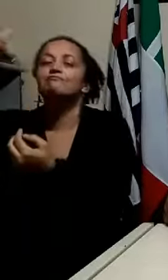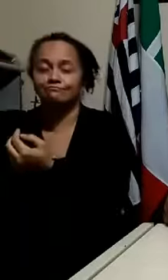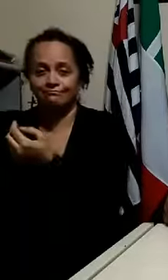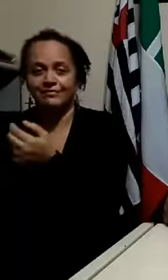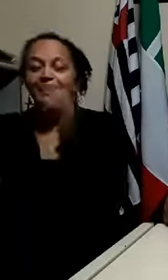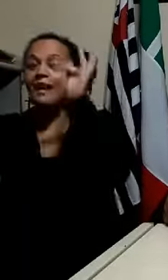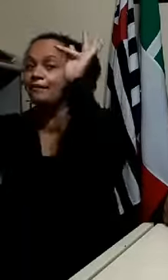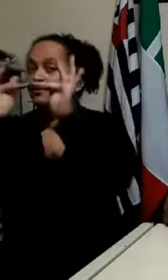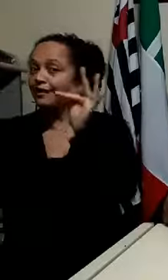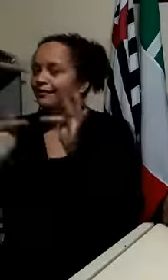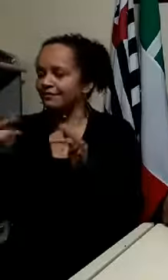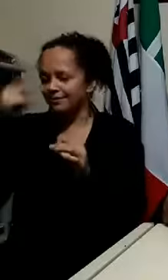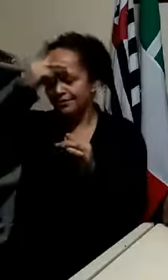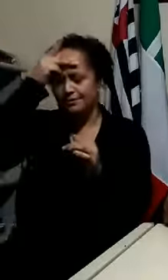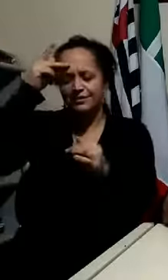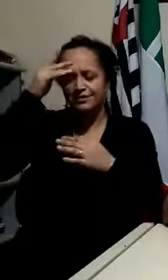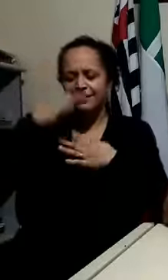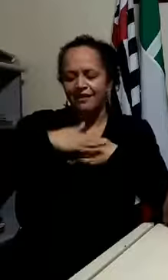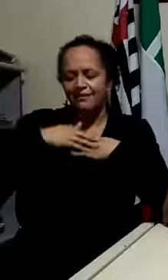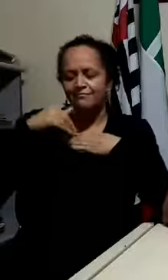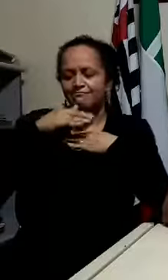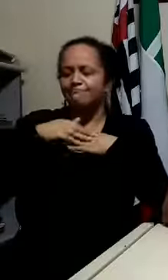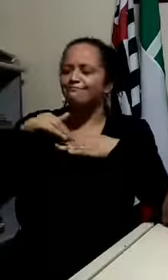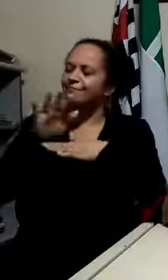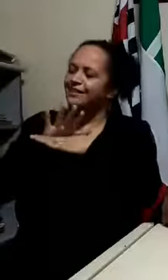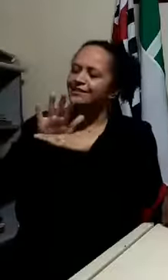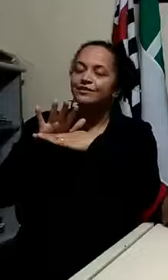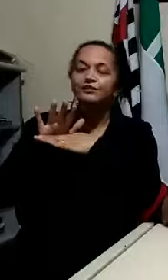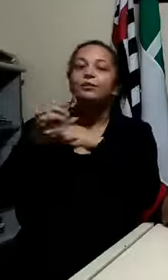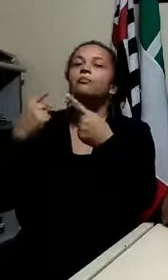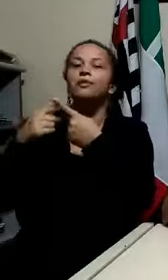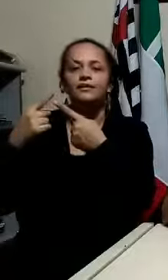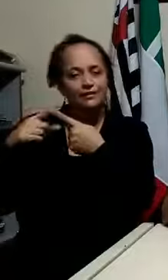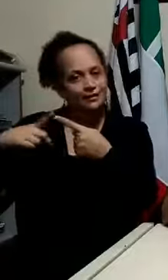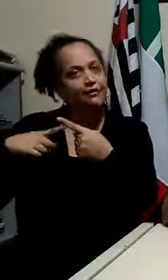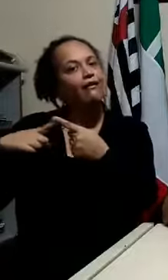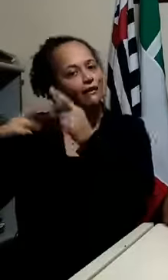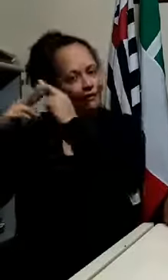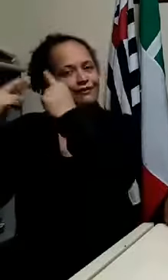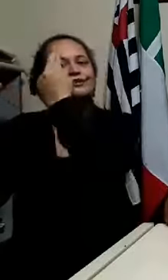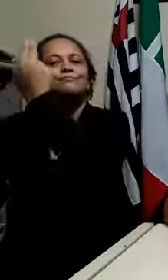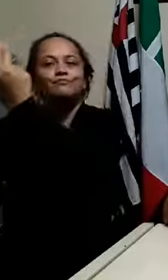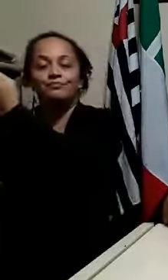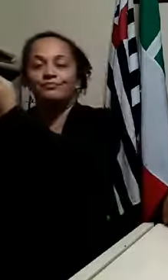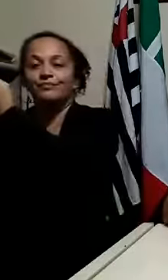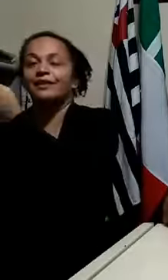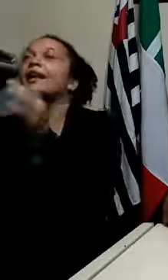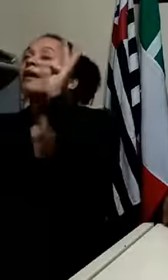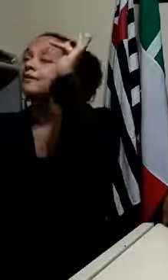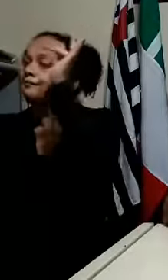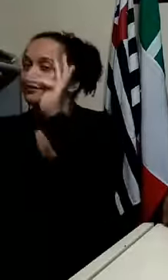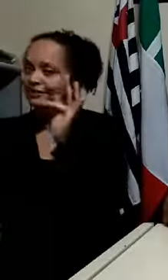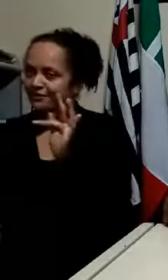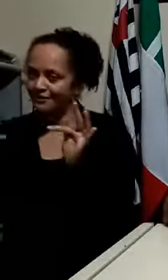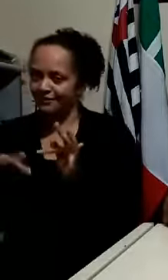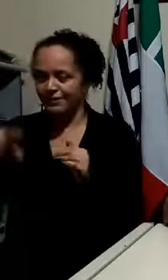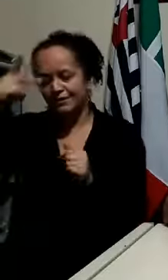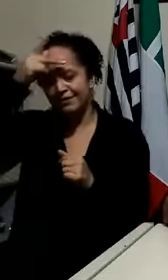a terra. Felizes os que têm fome e sede de justiça, porque eles